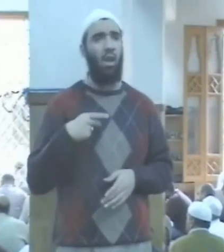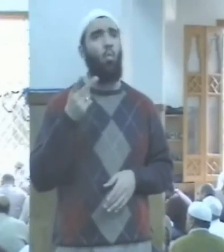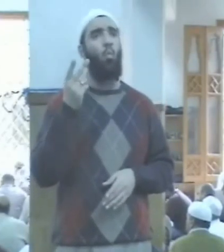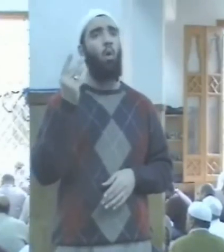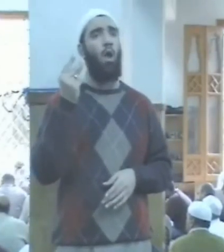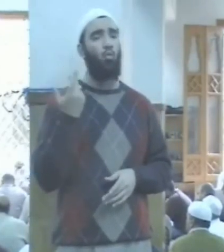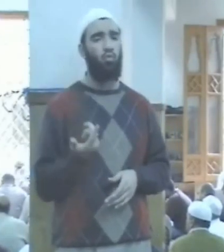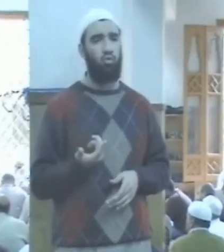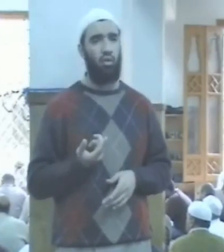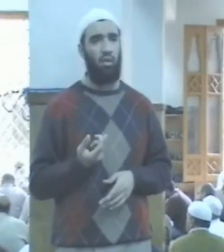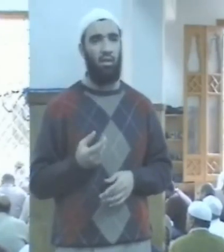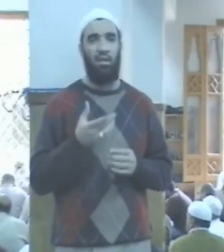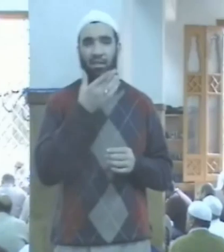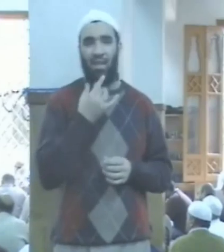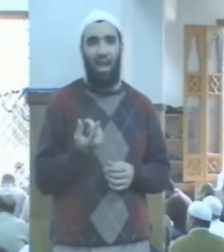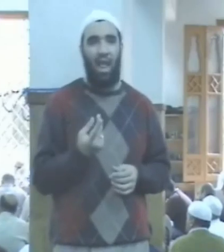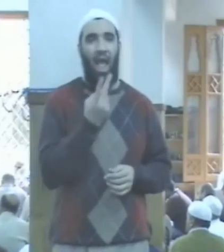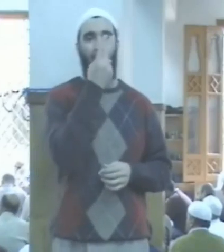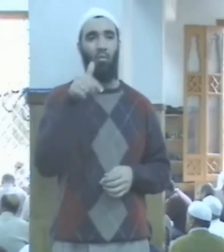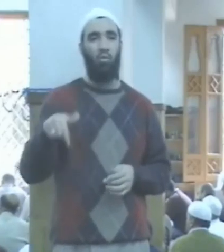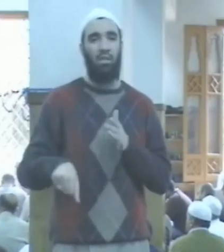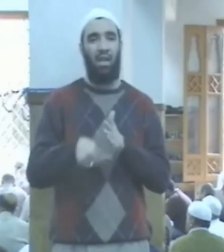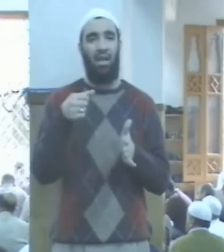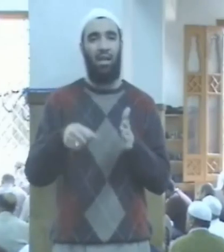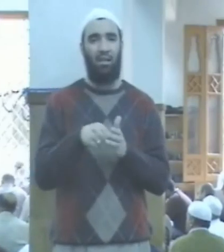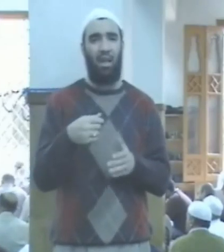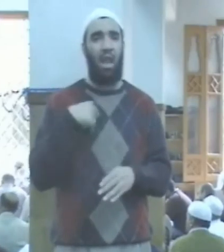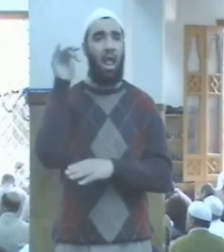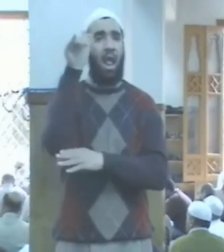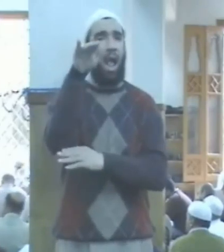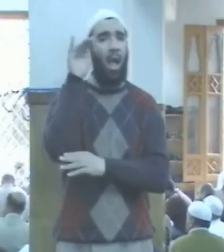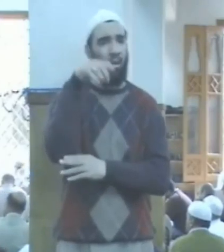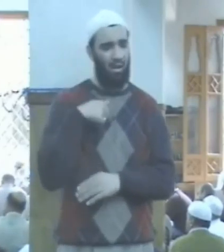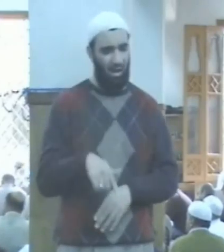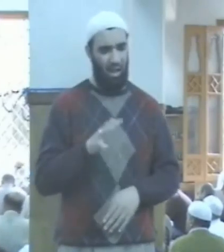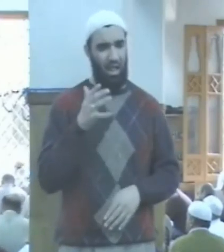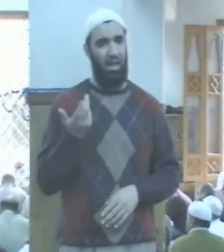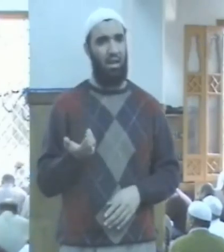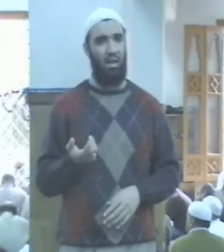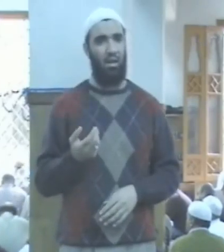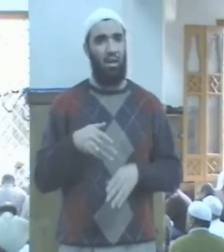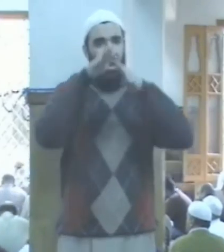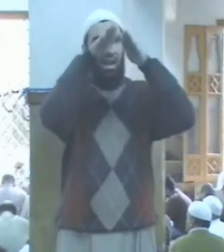21 ولسنا في قرن الجمال والخيام،